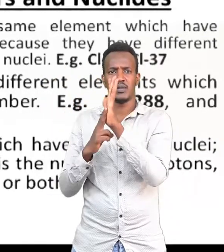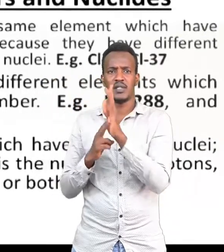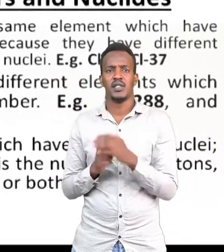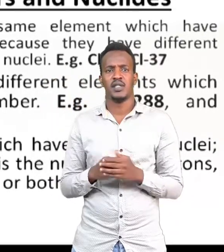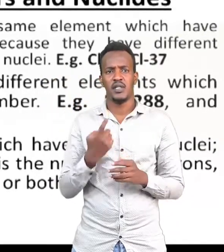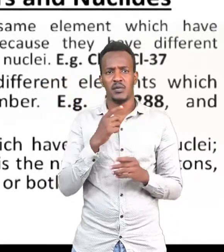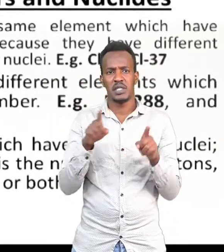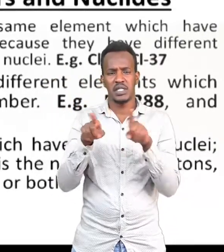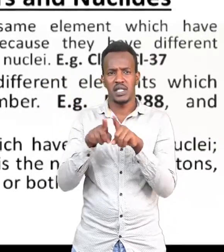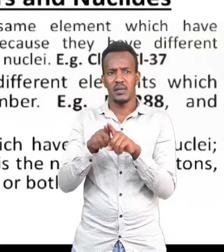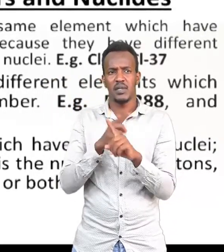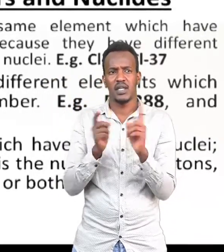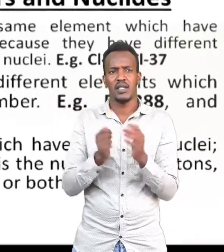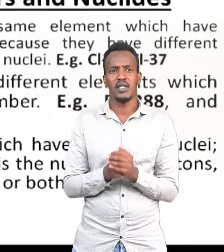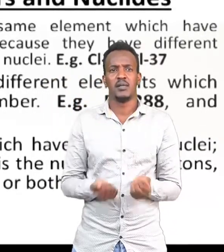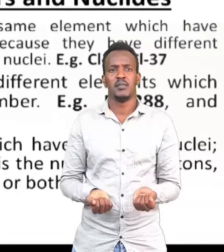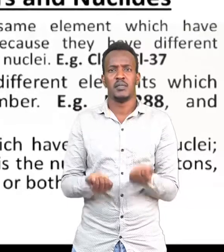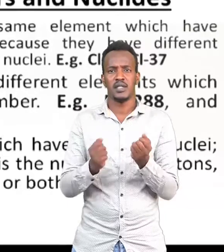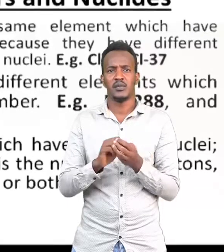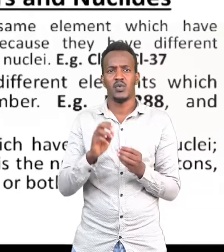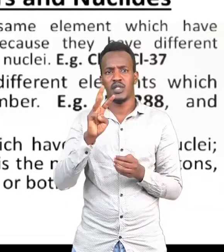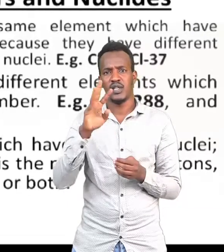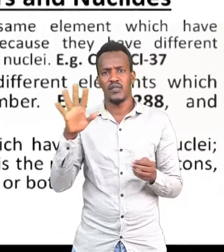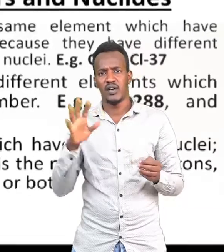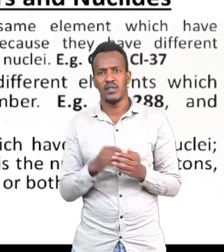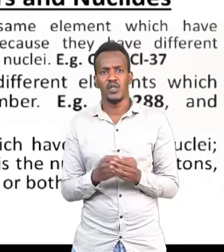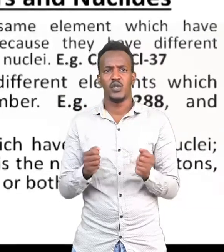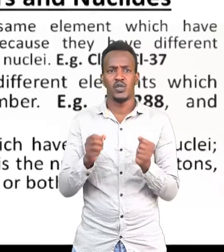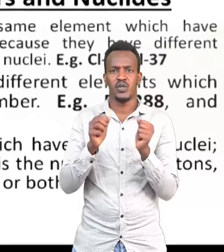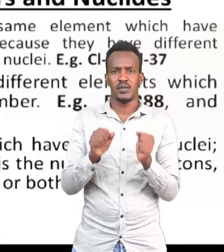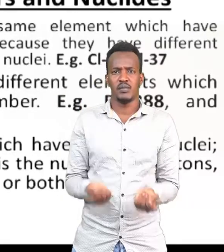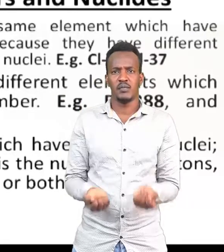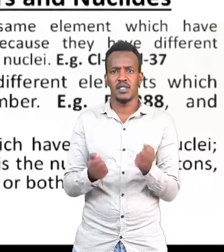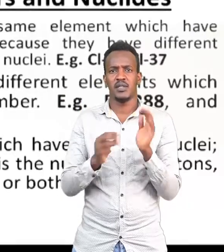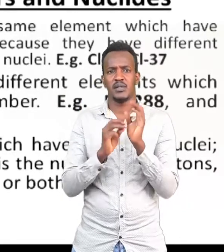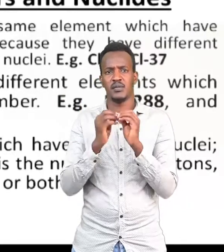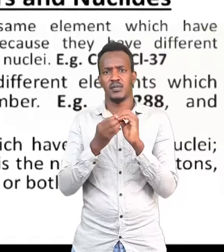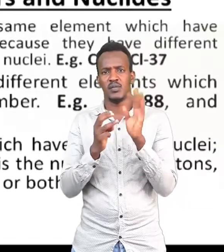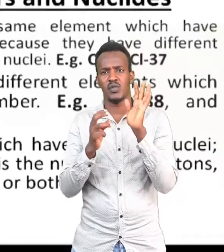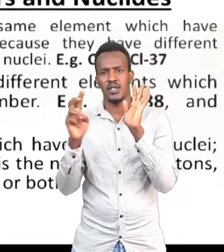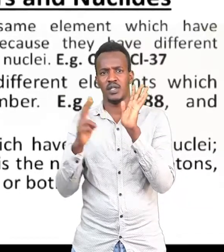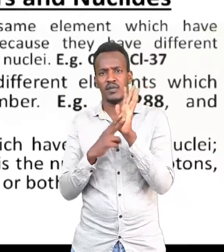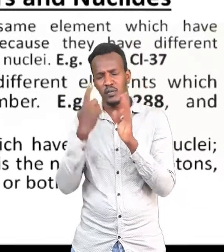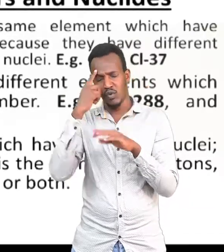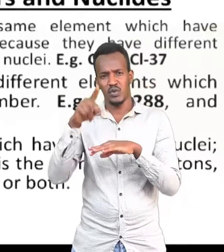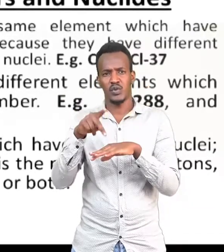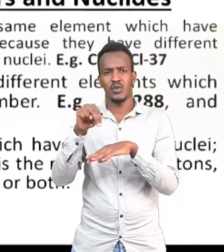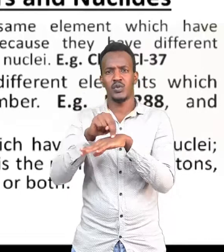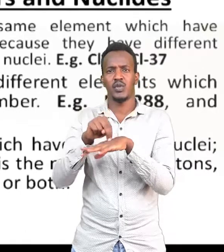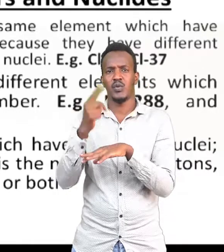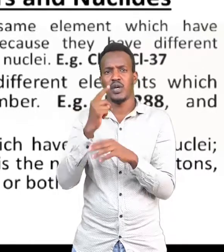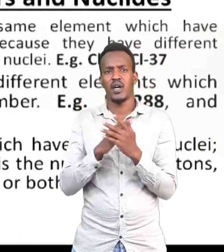ahaa mass numberkeeda laakiin midna 35 midna markaasi 37 sababtoo ah neutronada markaasi waxa weeye kala duwan oo marna markaasi